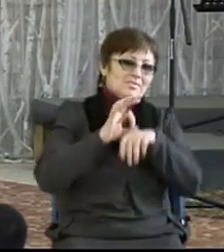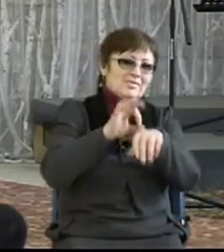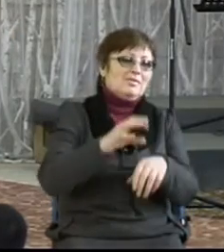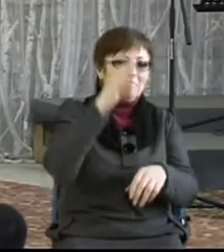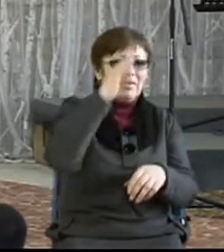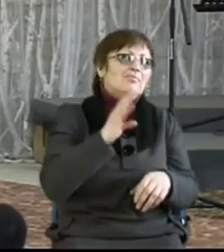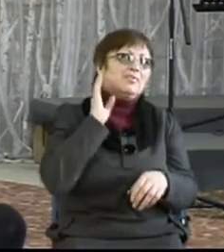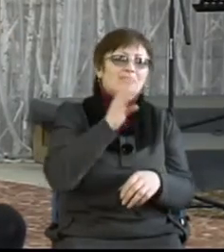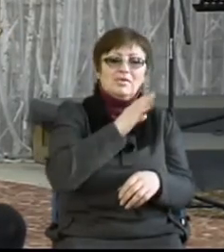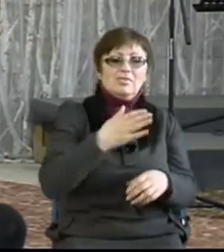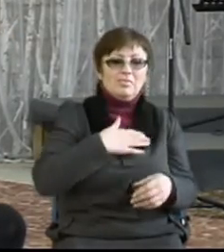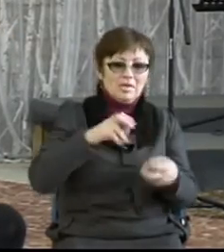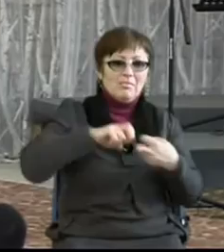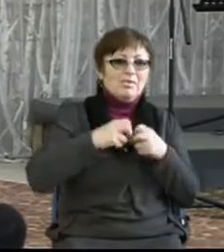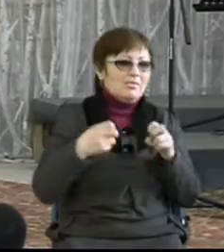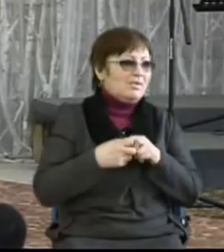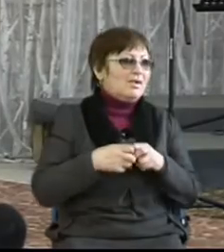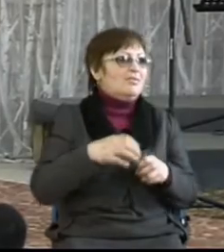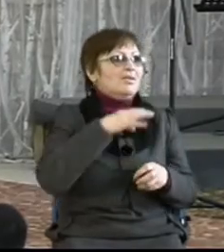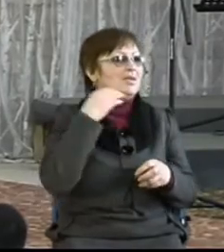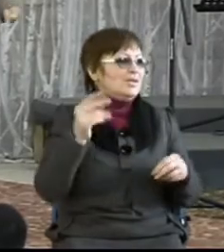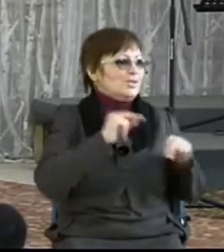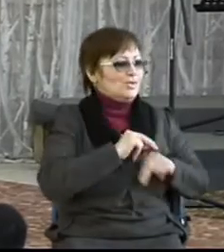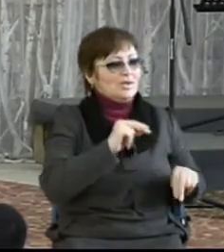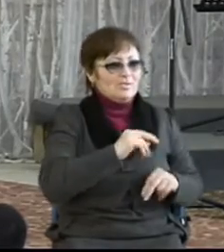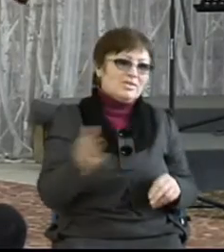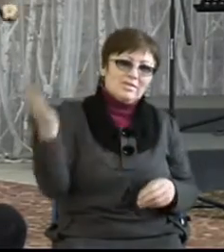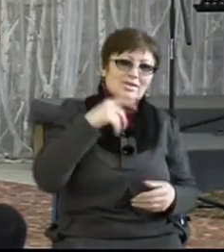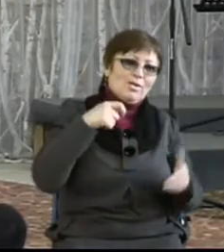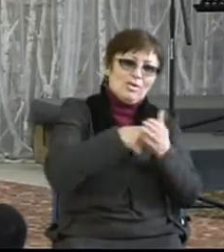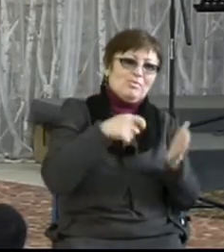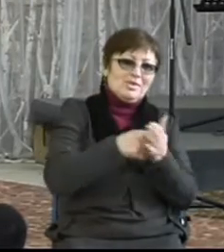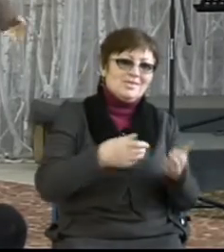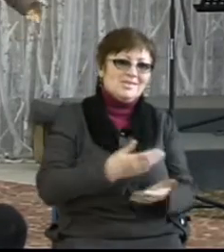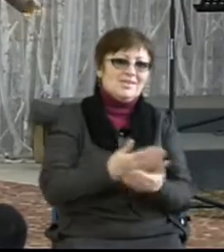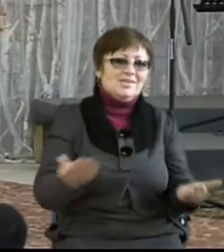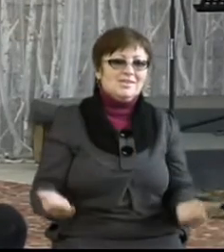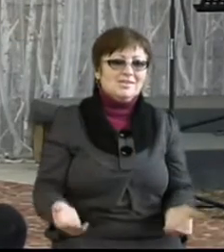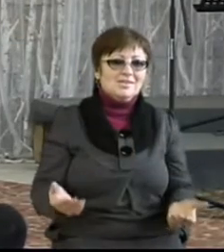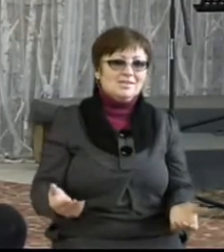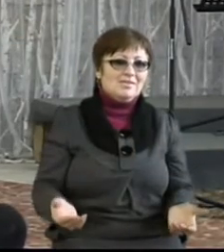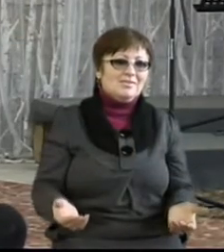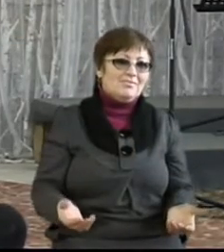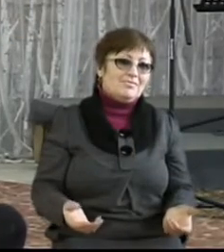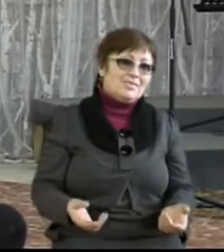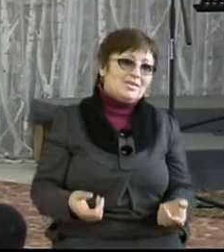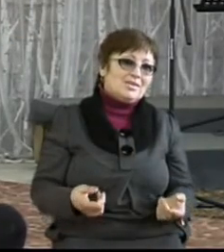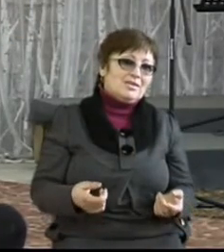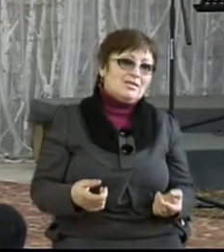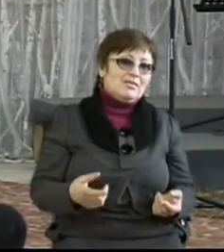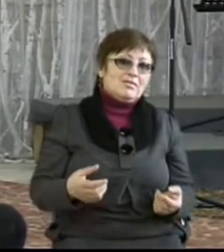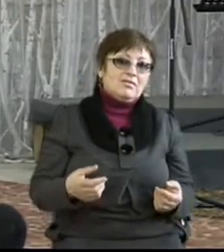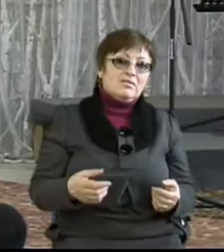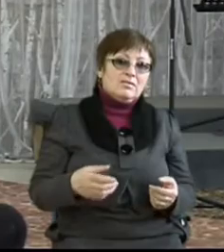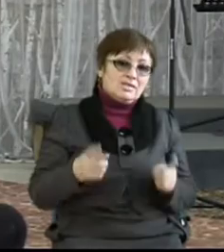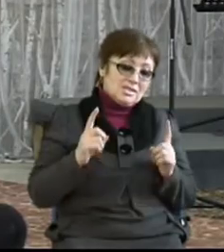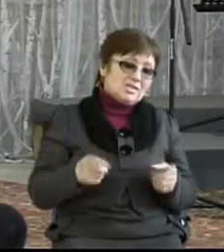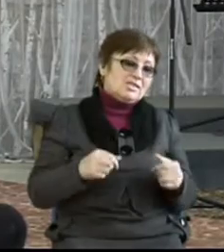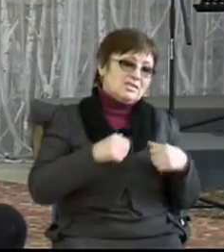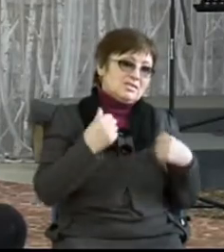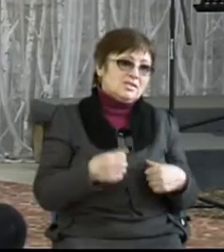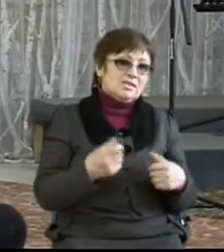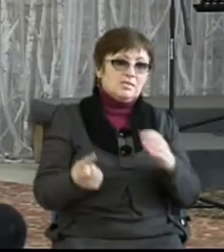скажешь: ну, папа, мама, ну у меня проблемы, я не хочу вот работать, давайте кормите нас. И, естественно, в сердце твоем появляется